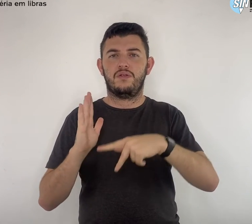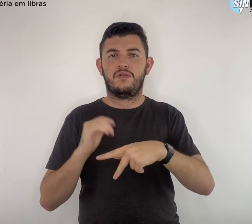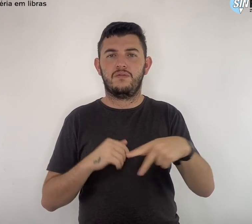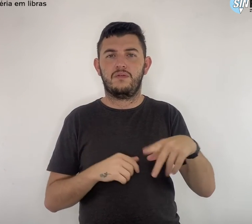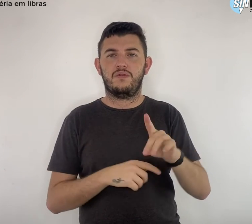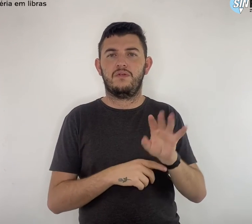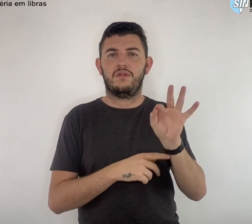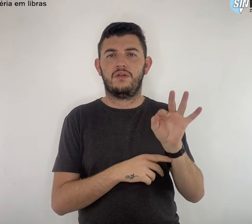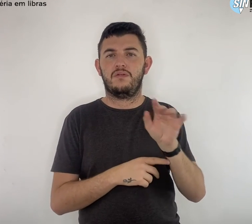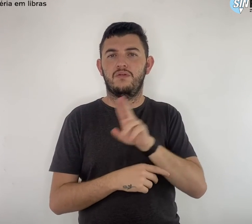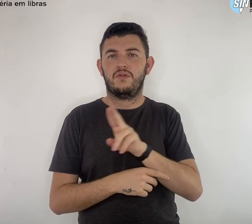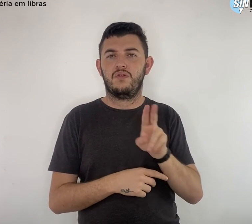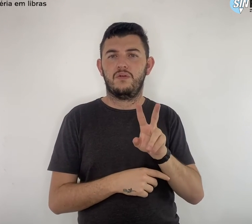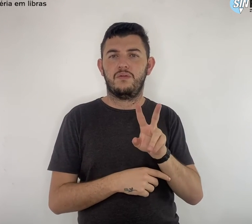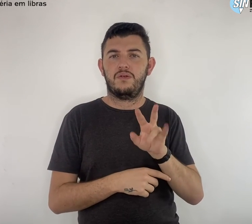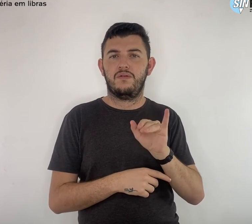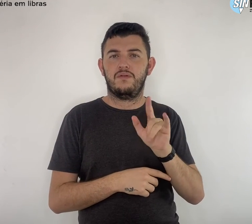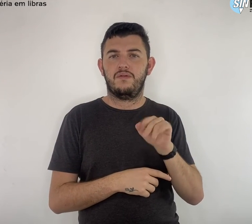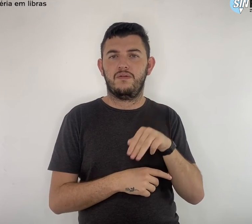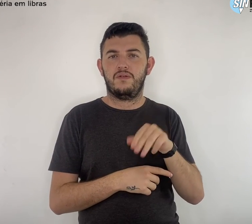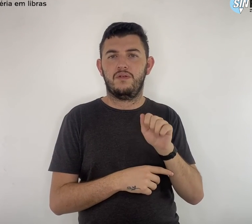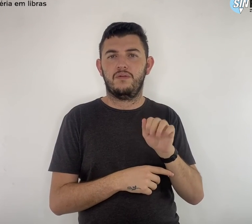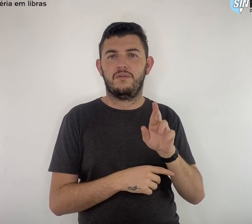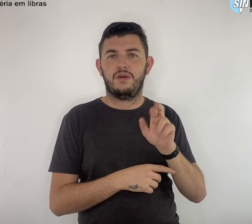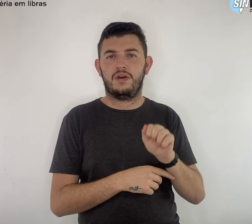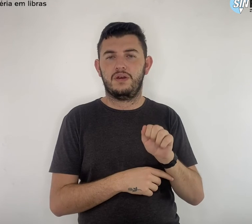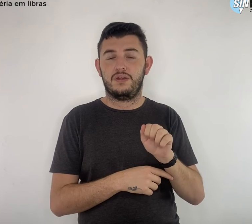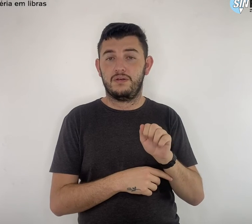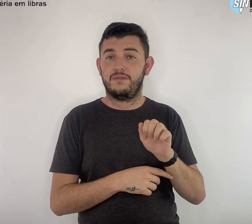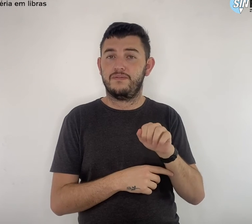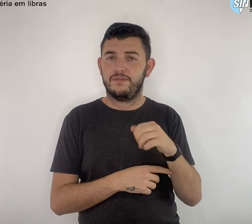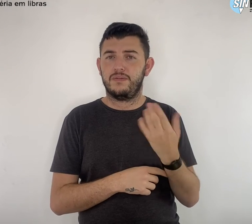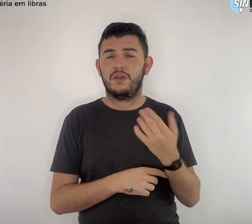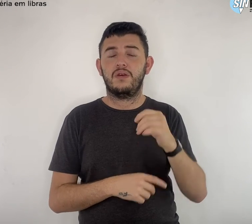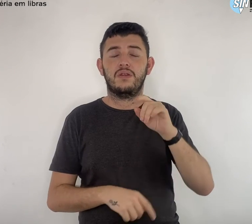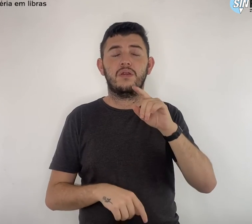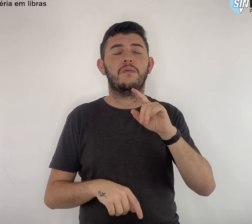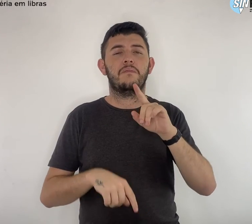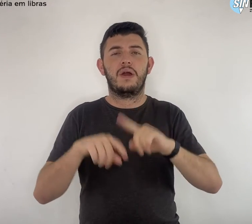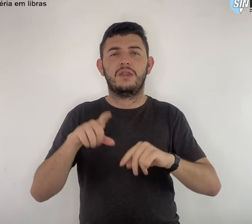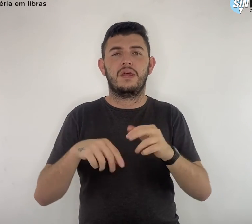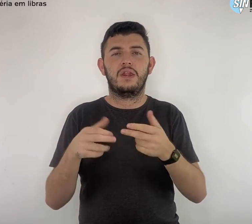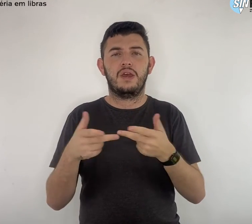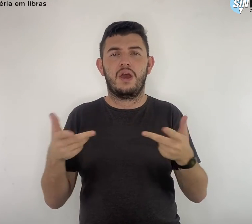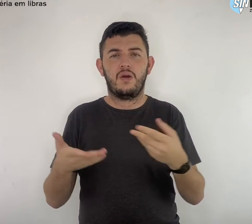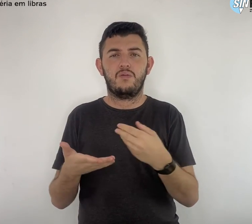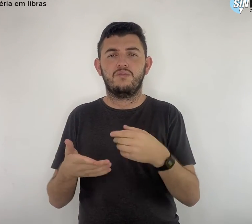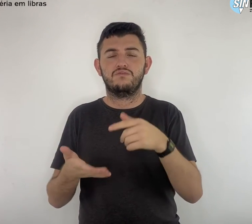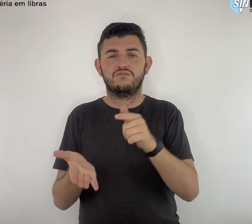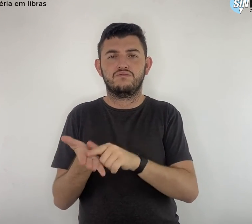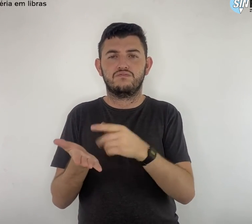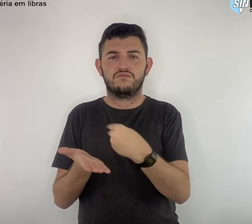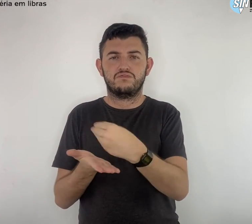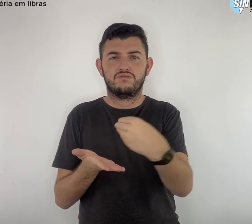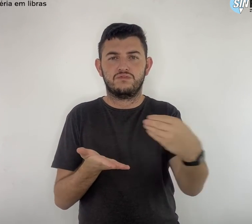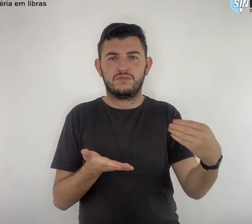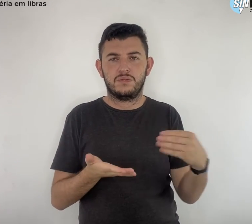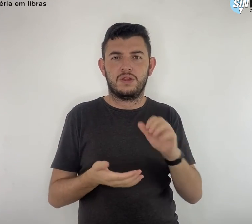Simpro, Vilmara do Carmo. O material distribuído na ação dos 21 dias de